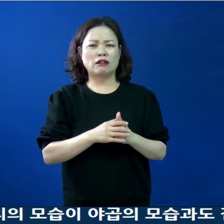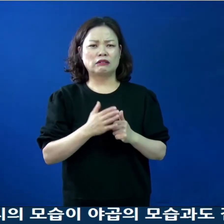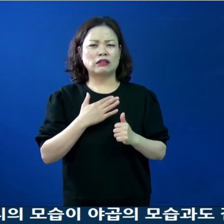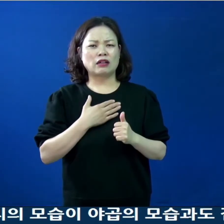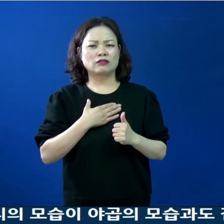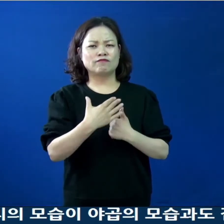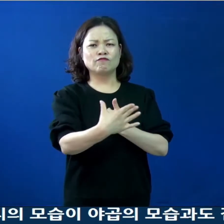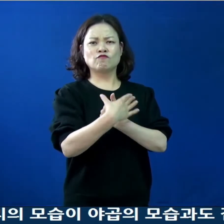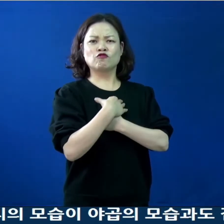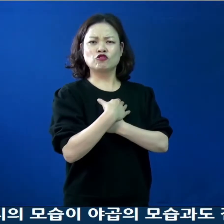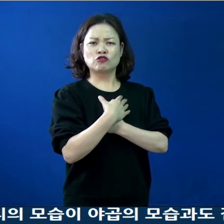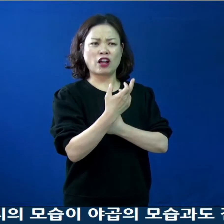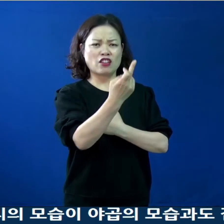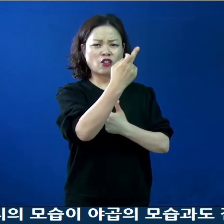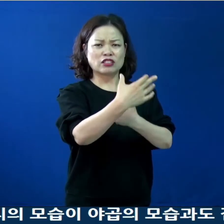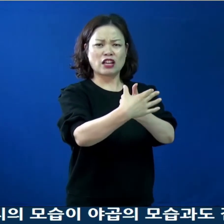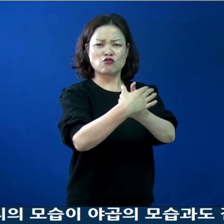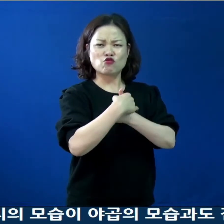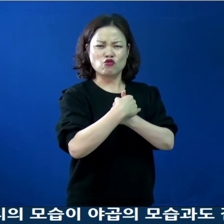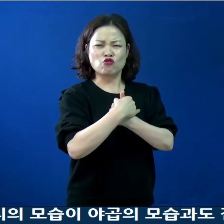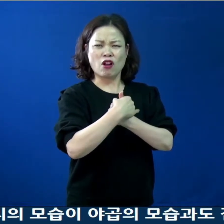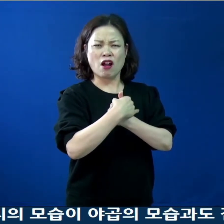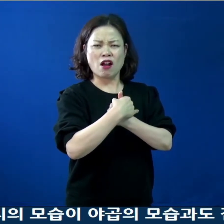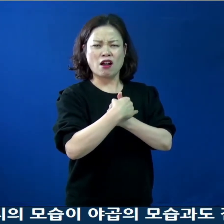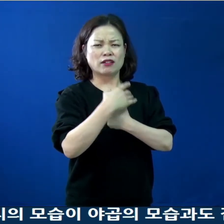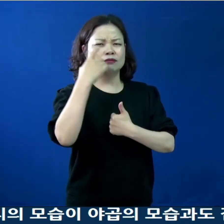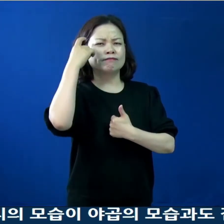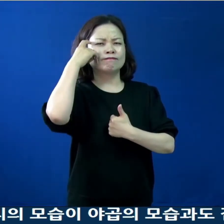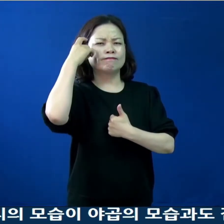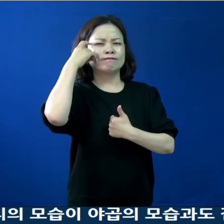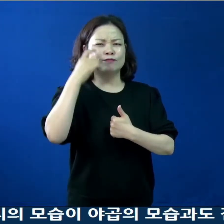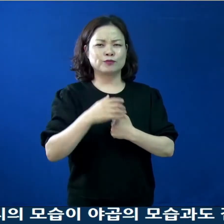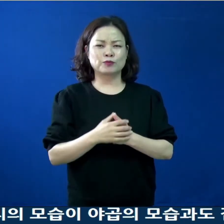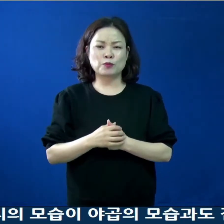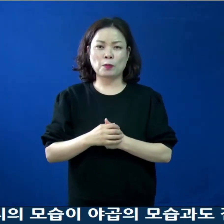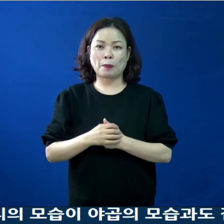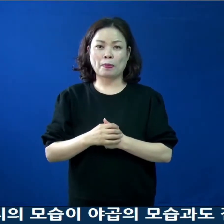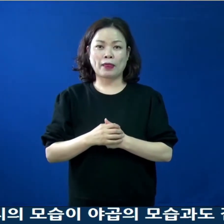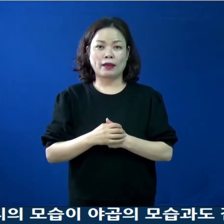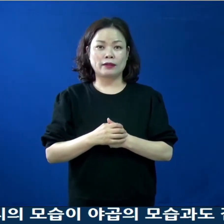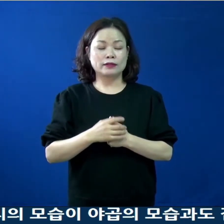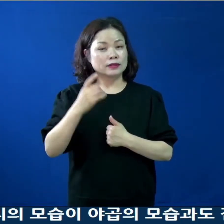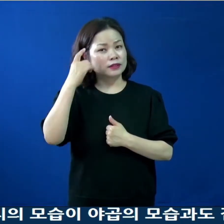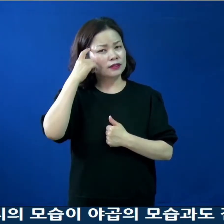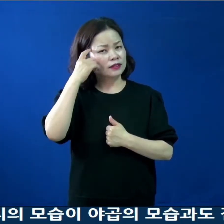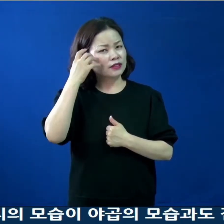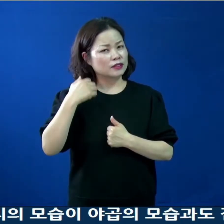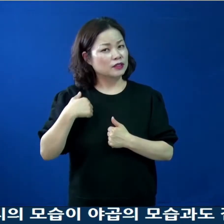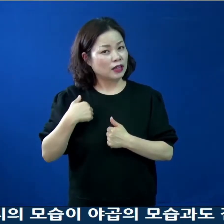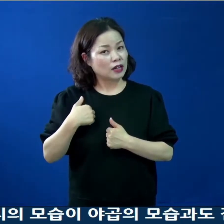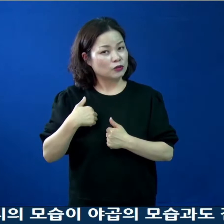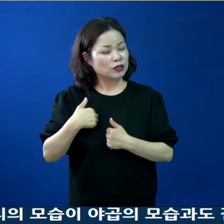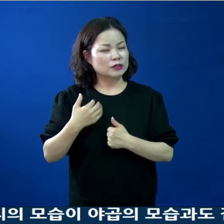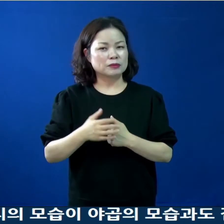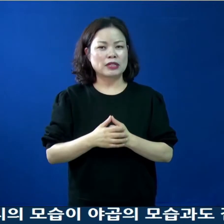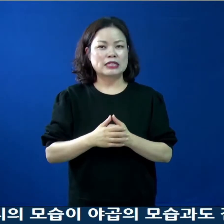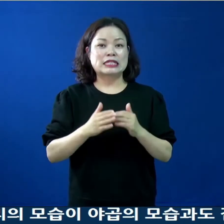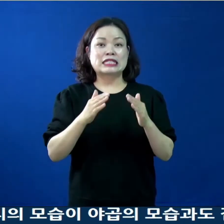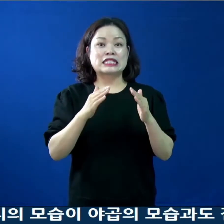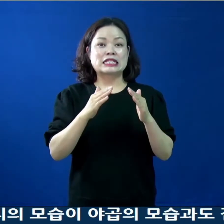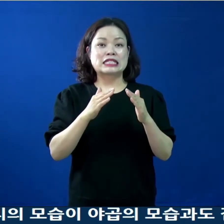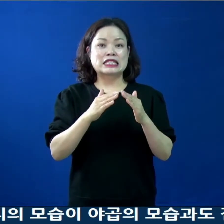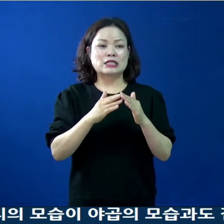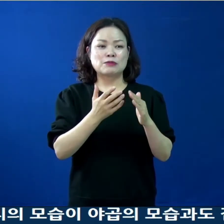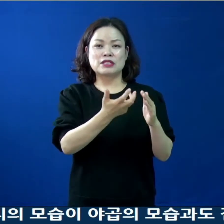나를 죽이러 오는구나 형이, 이렇게 생각이 들었던 것이죠. 이제 기억하실 분은 기억하시겠지만 집을